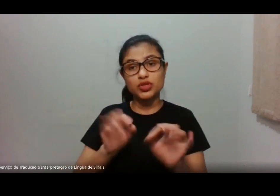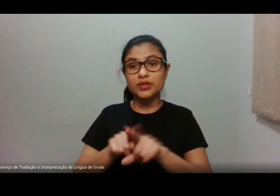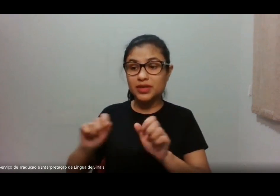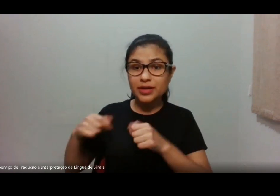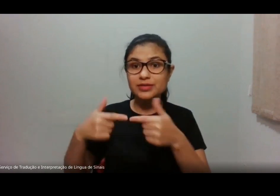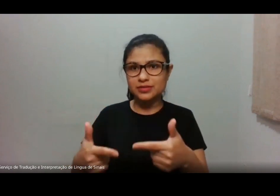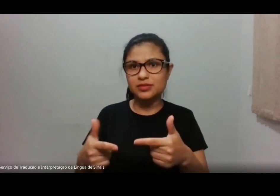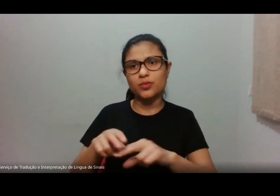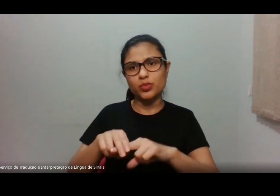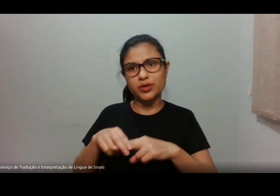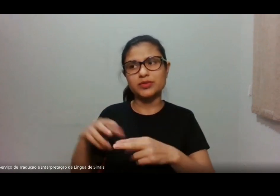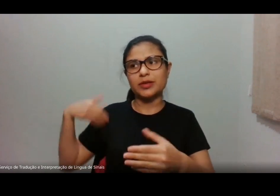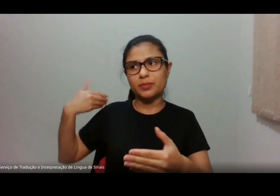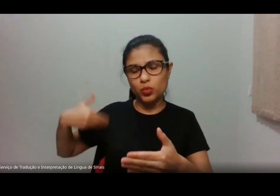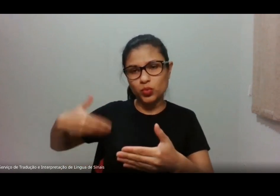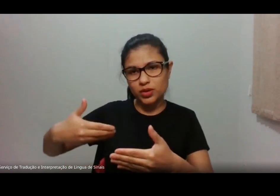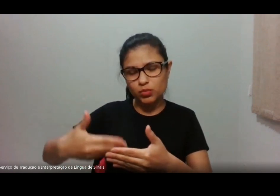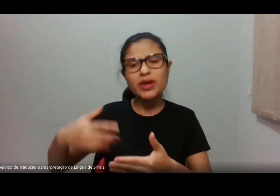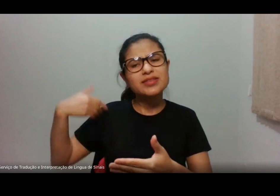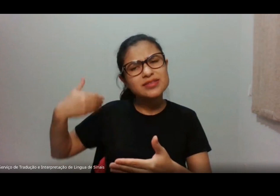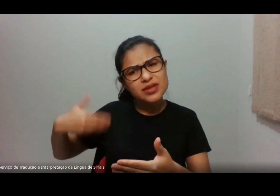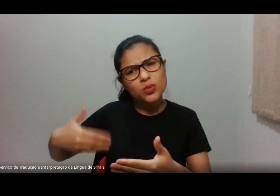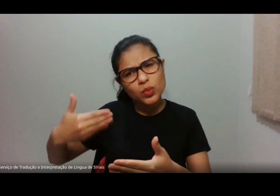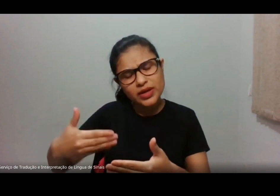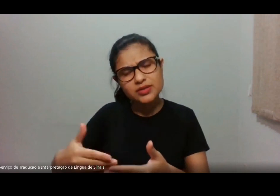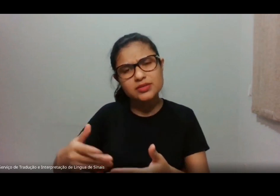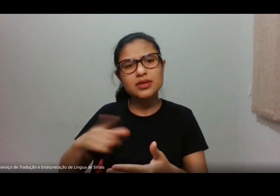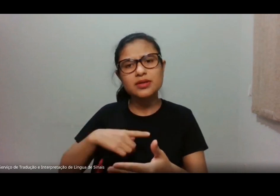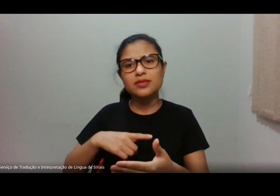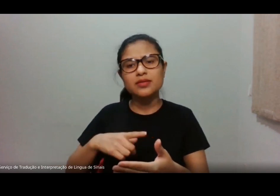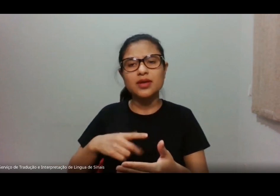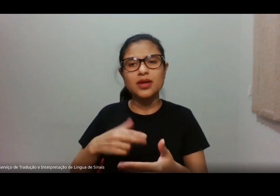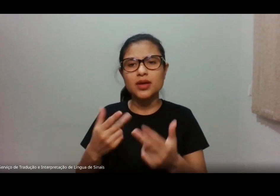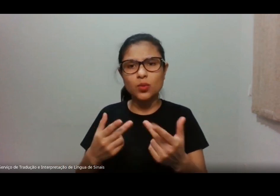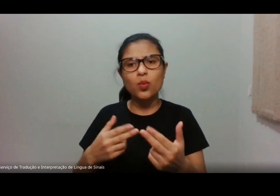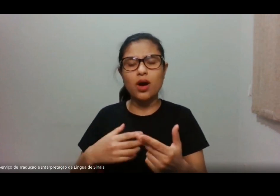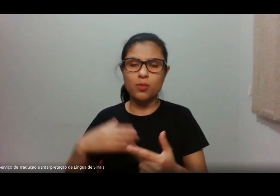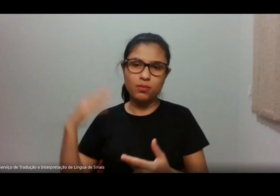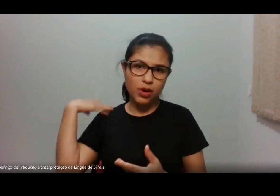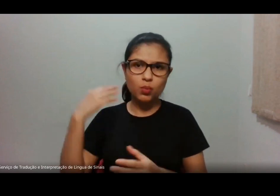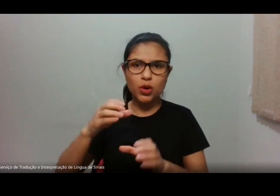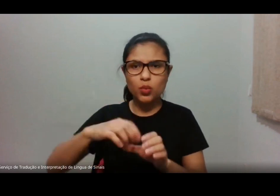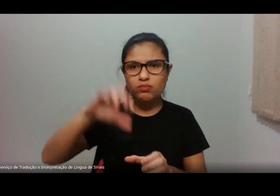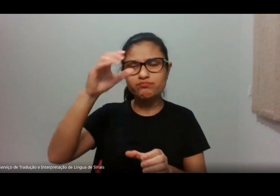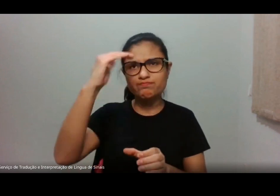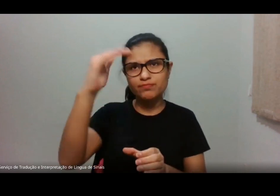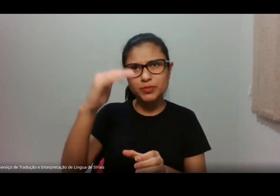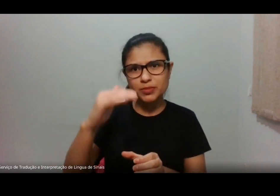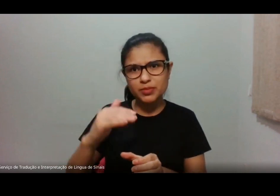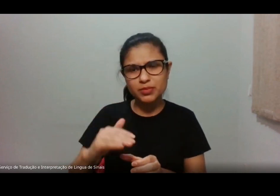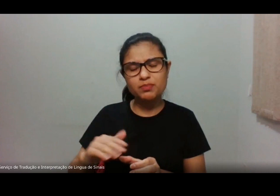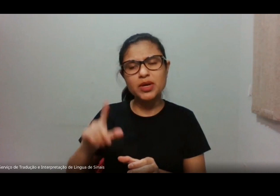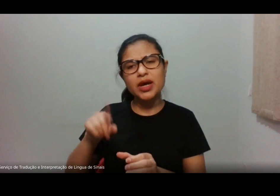ações deles resultantes. Esta sequência constituirá, de algum modo, uma coluna vertebral, que, por sua